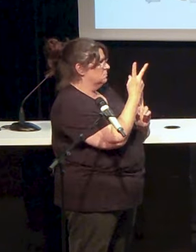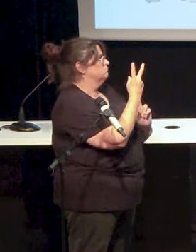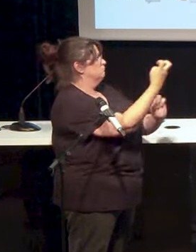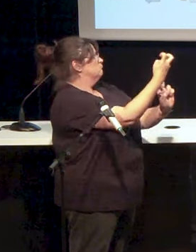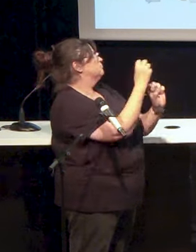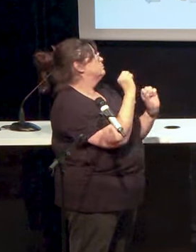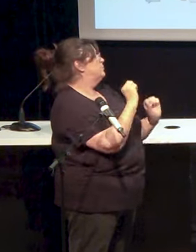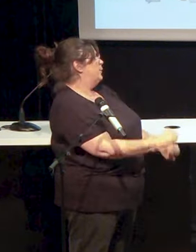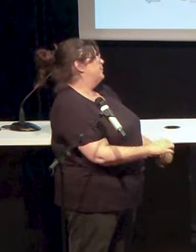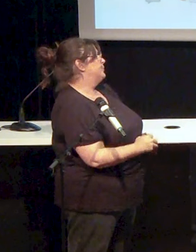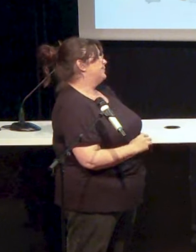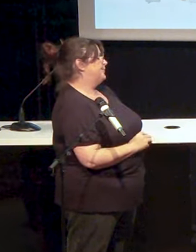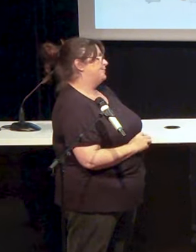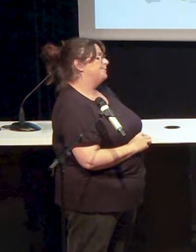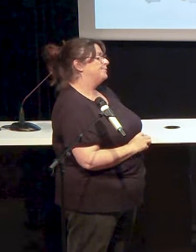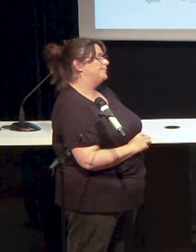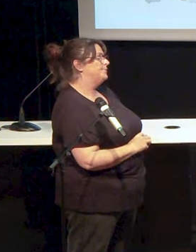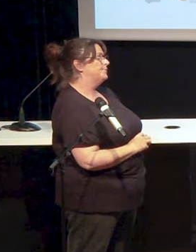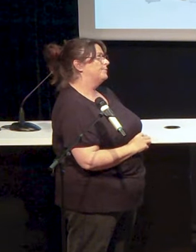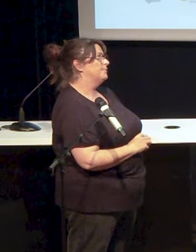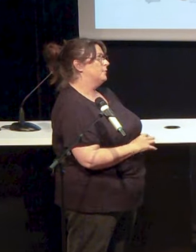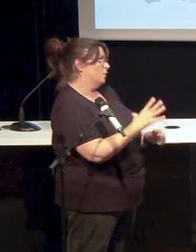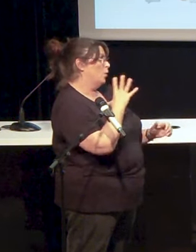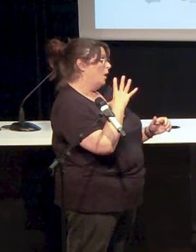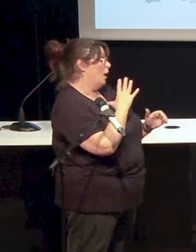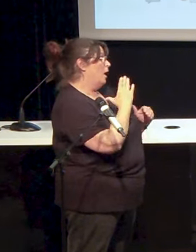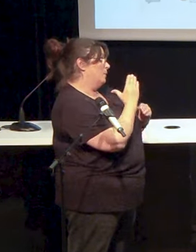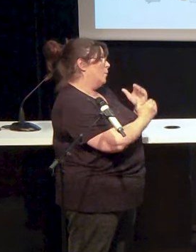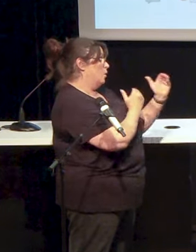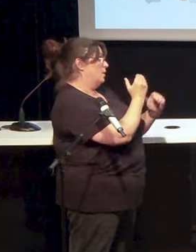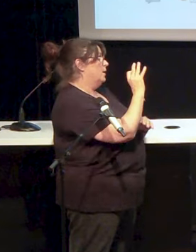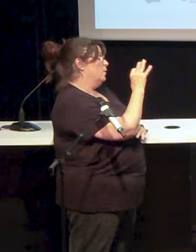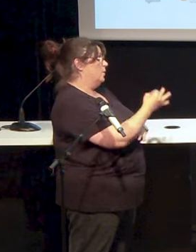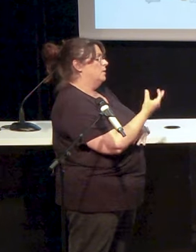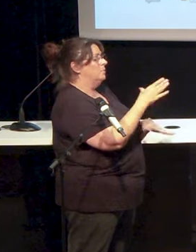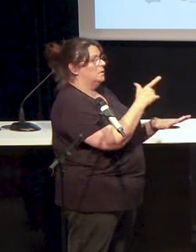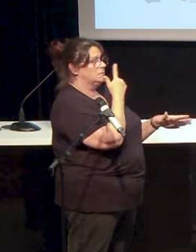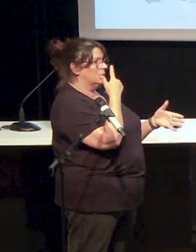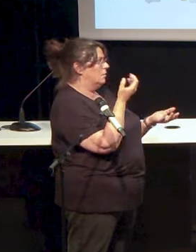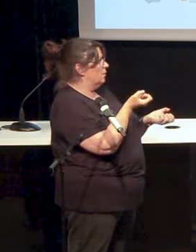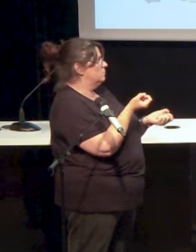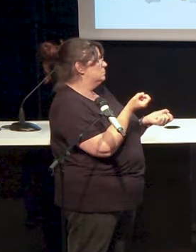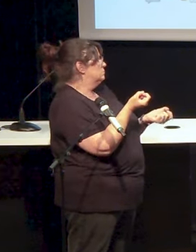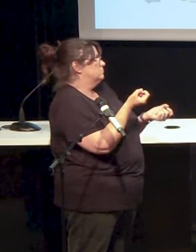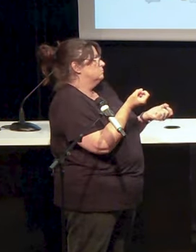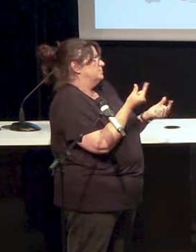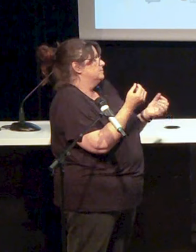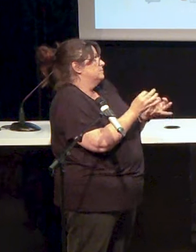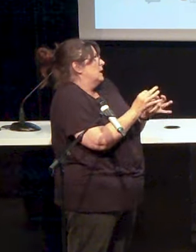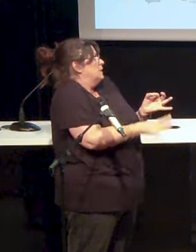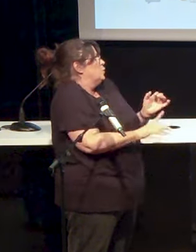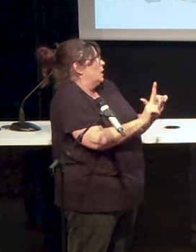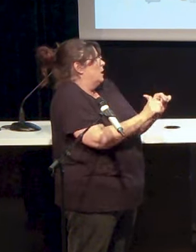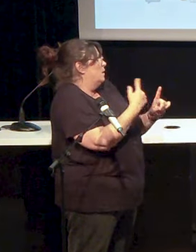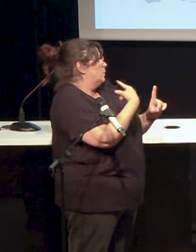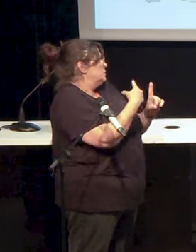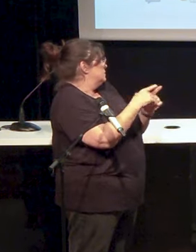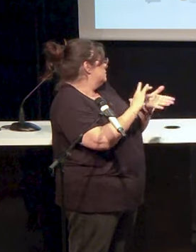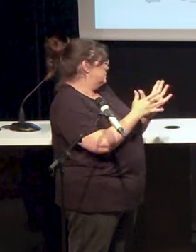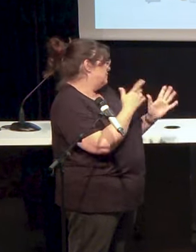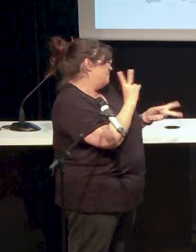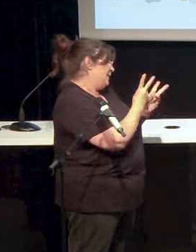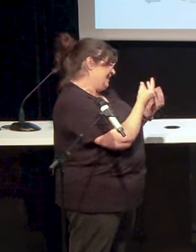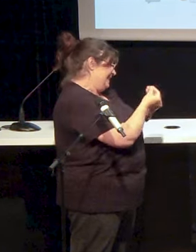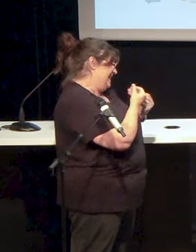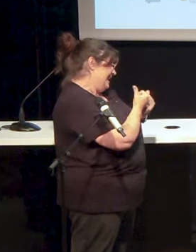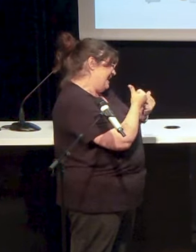effectivement, ça soit bien restitué. Donc il y a des progrès, mais tout n'est pas encore résolu. Et moi je dis, mais peut-être que vous allez me